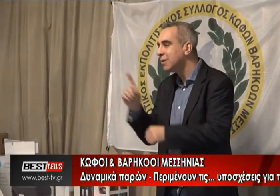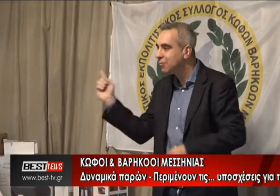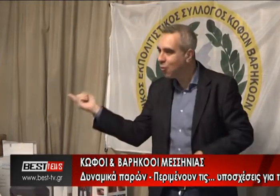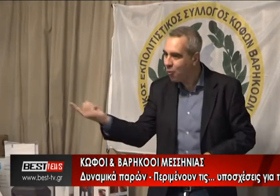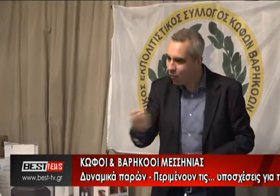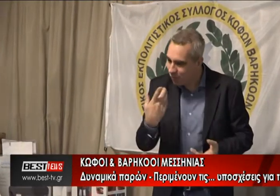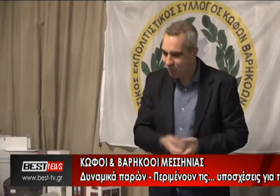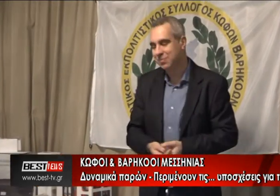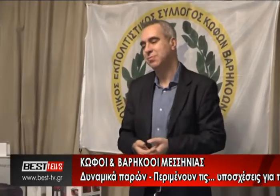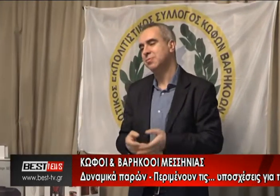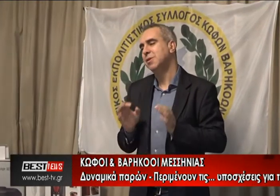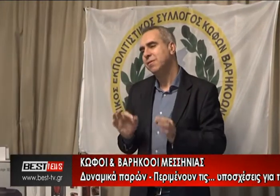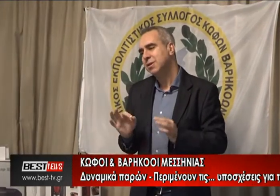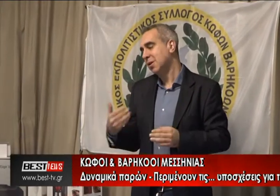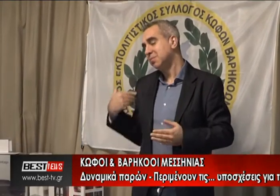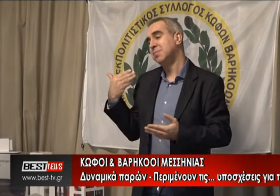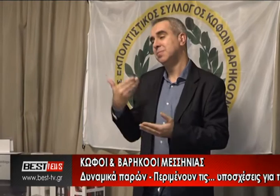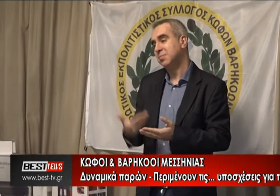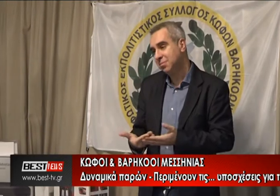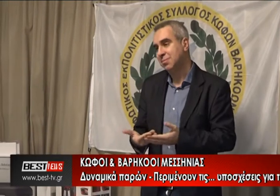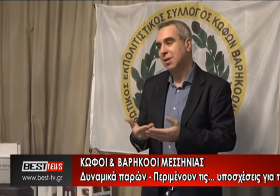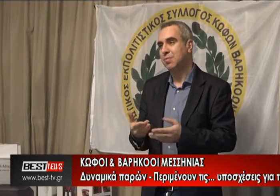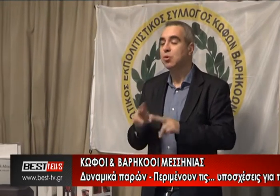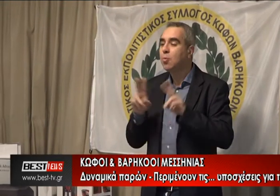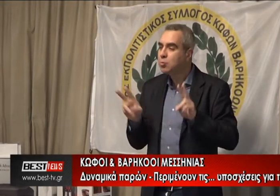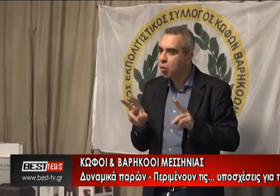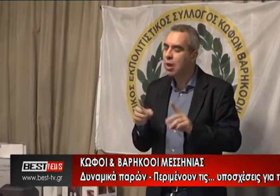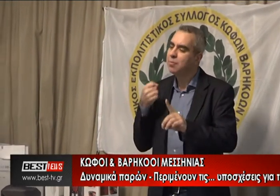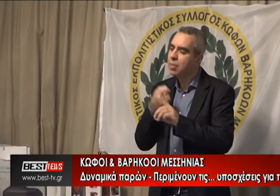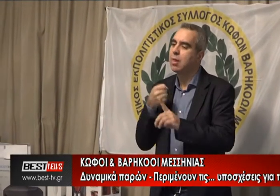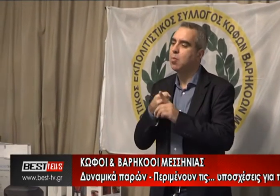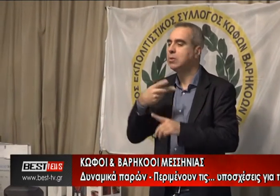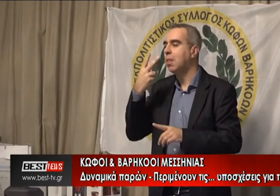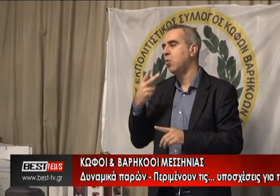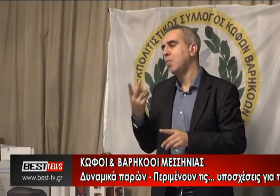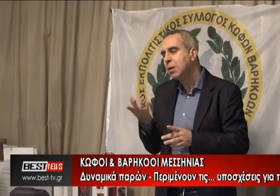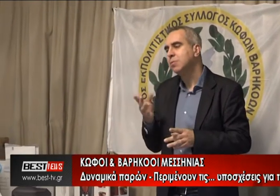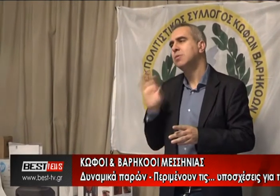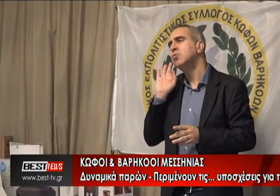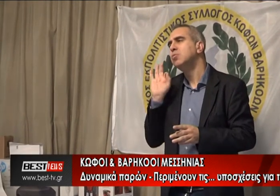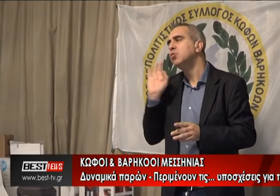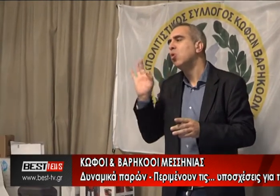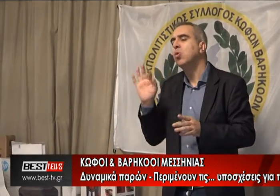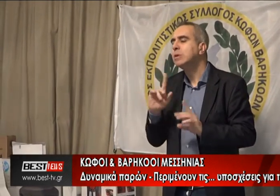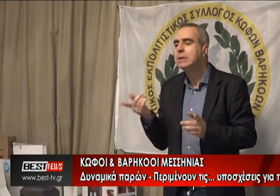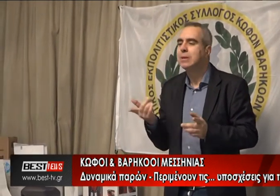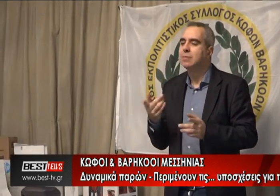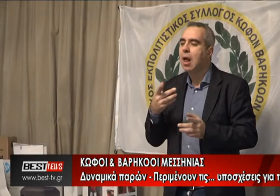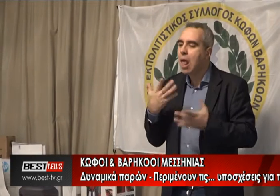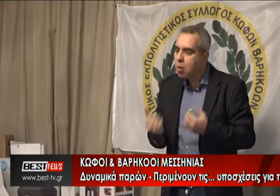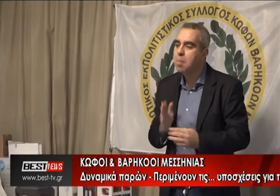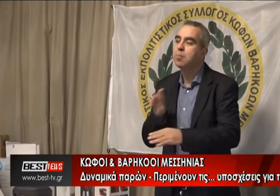καθένα προσωπικά, επιτυχία σε ό,τι και αν κάνετε. Μέχρι τώρα η Ομοσπονδία έχει προσπαθήσει πάρα πολύ, έχει